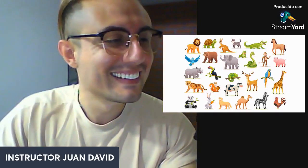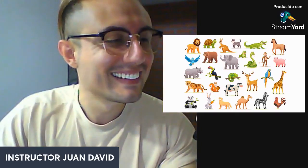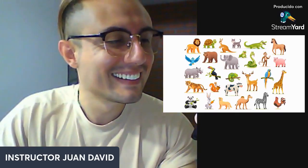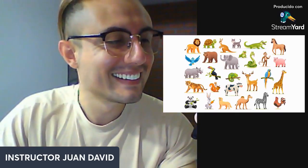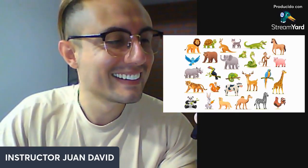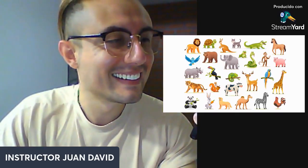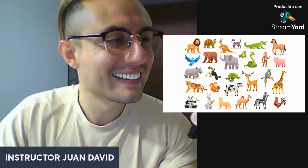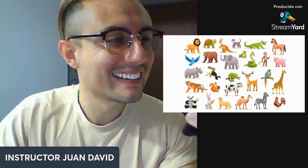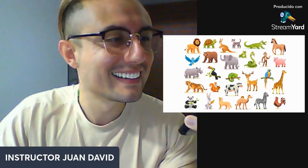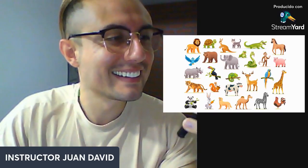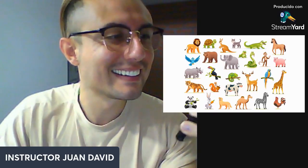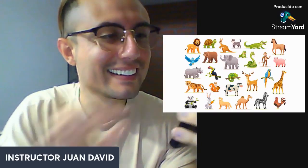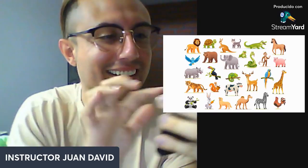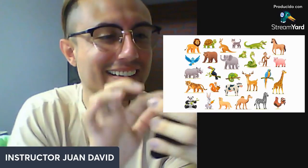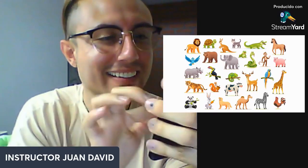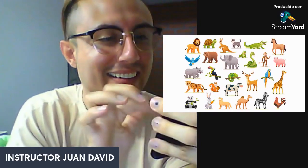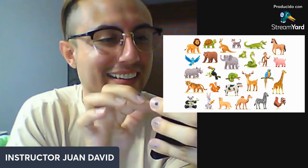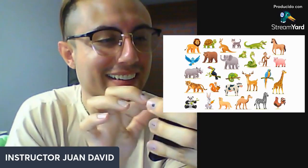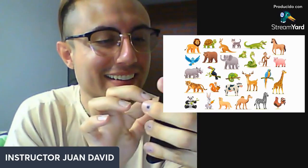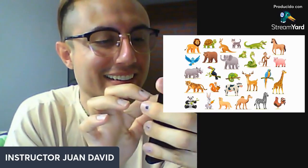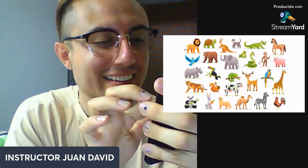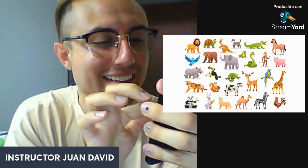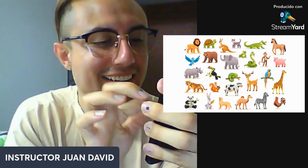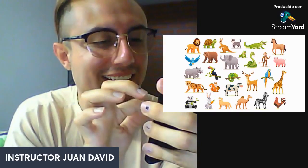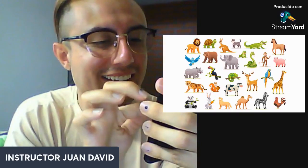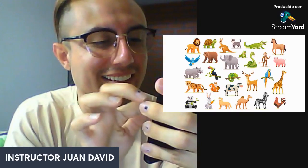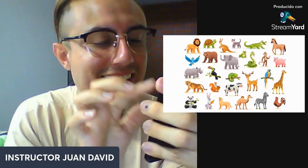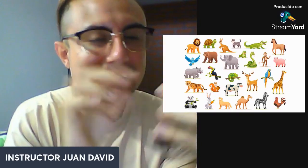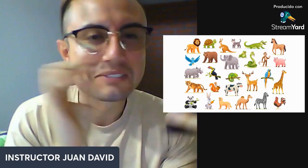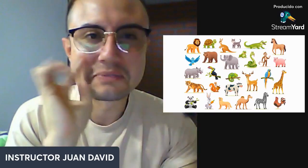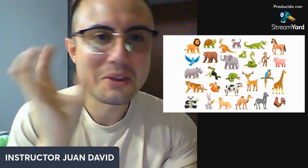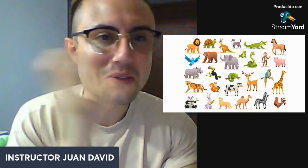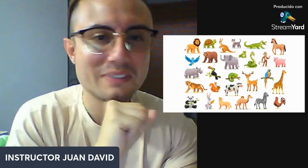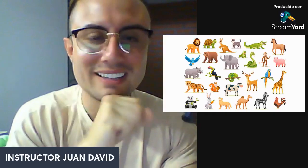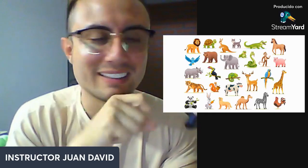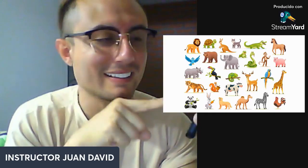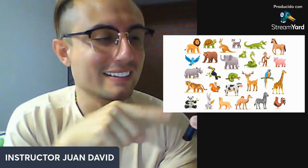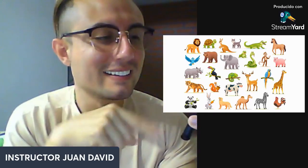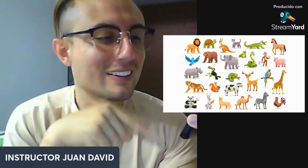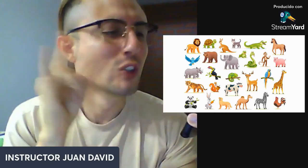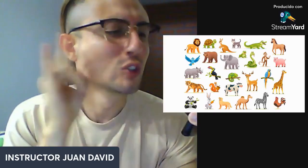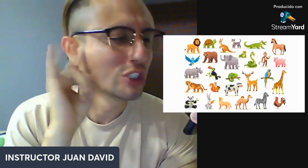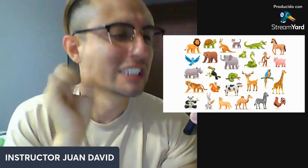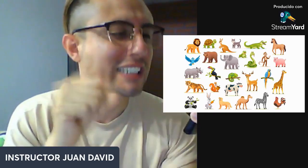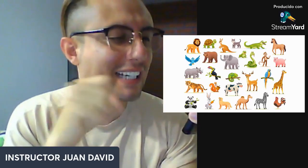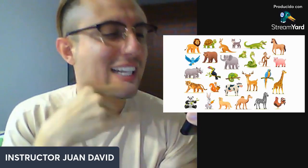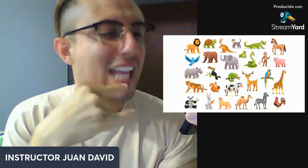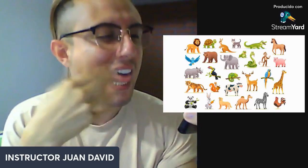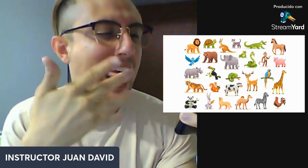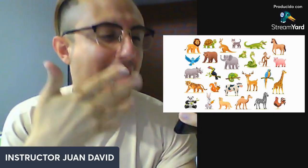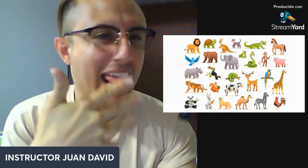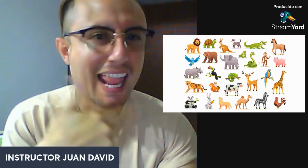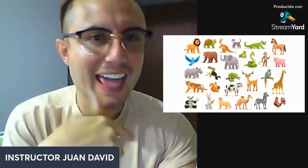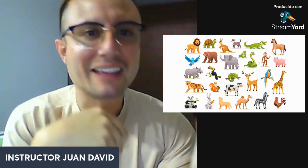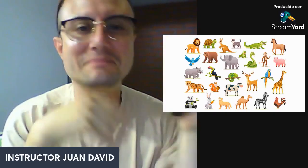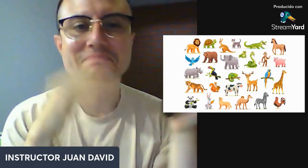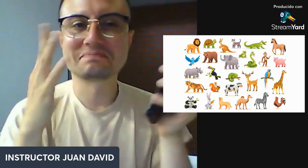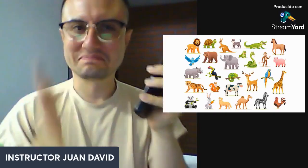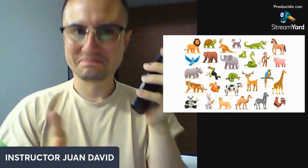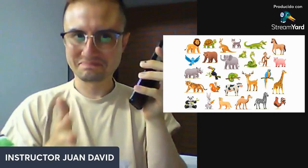Ah, es que aquí no hay nada. En la plataforma no hay nada. No me di cuenta. Aquí